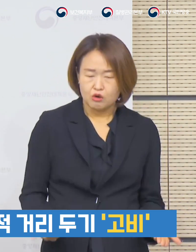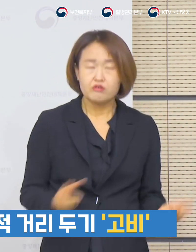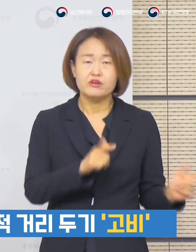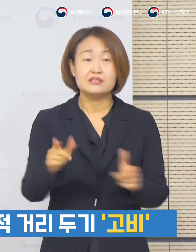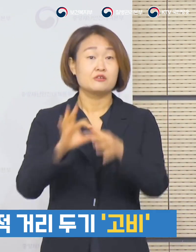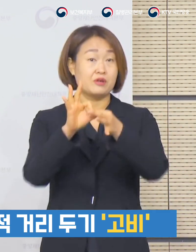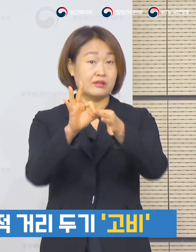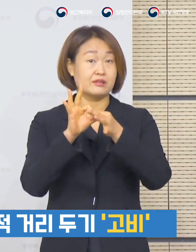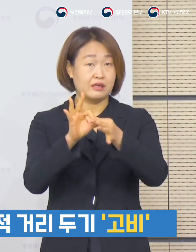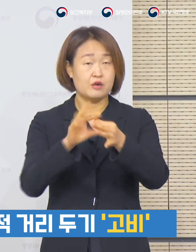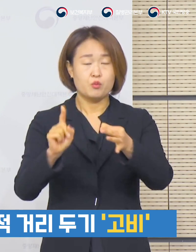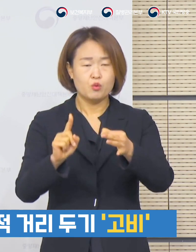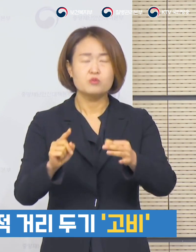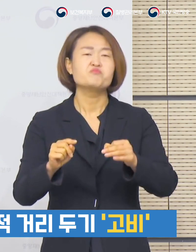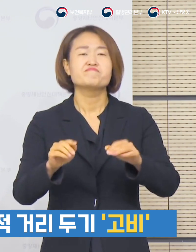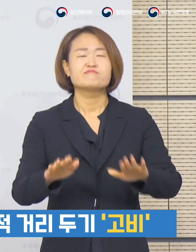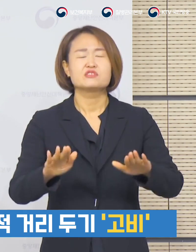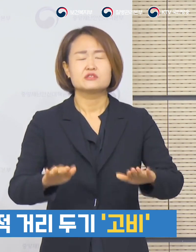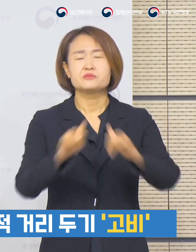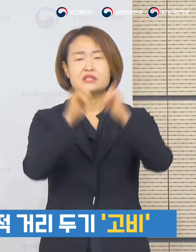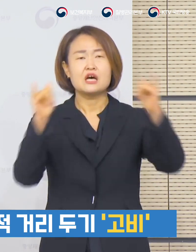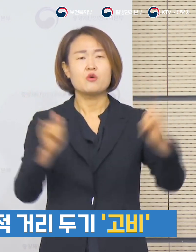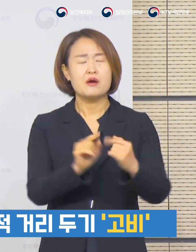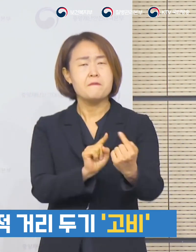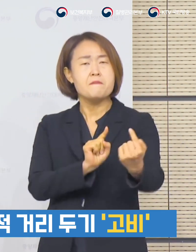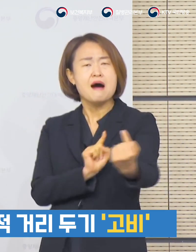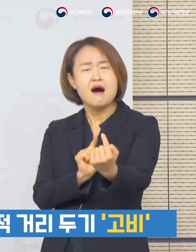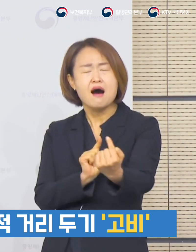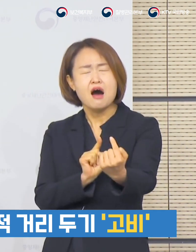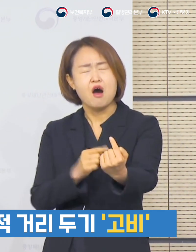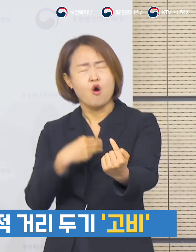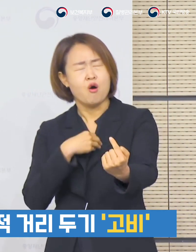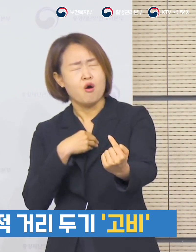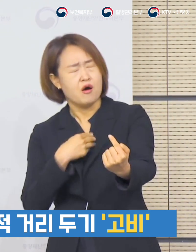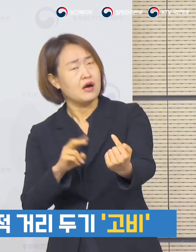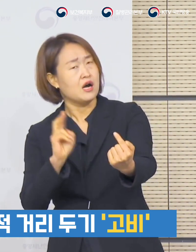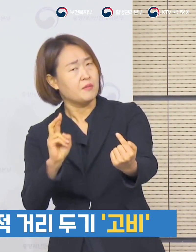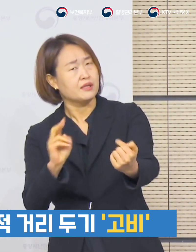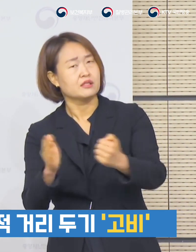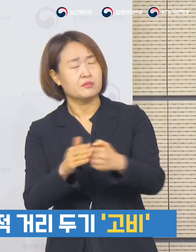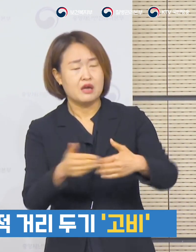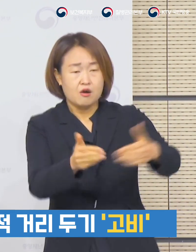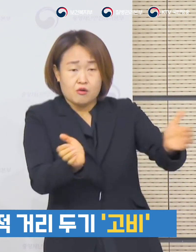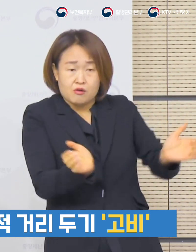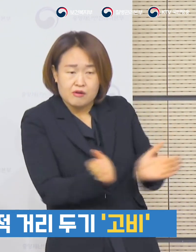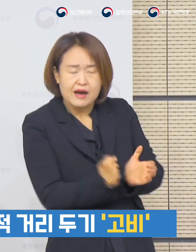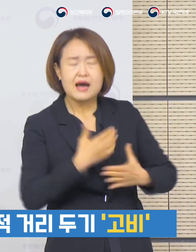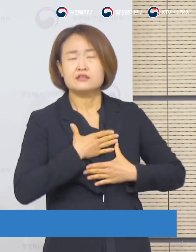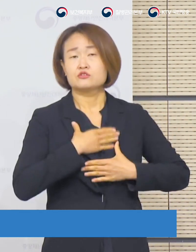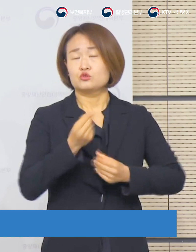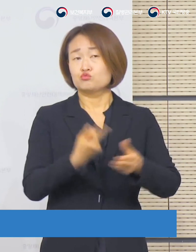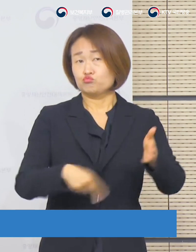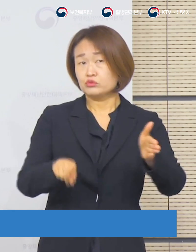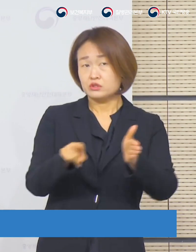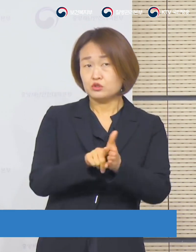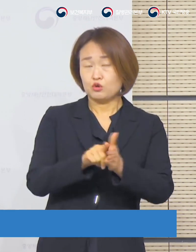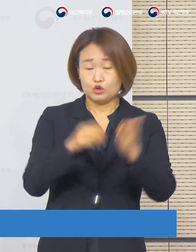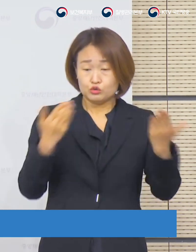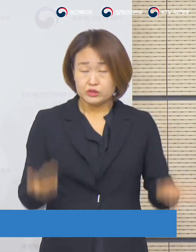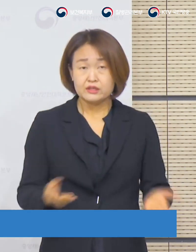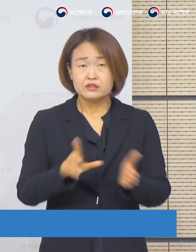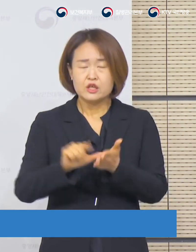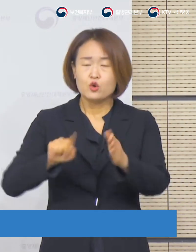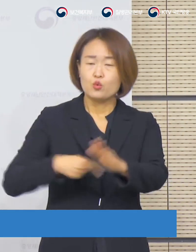관련해서 사회적 거리두기의 고비가 될 수 있어 공동체의 안전을 위하여 연휴 중